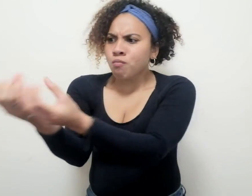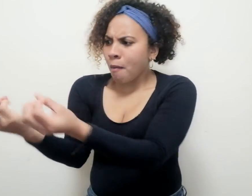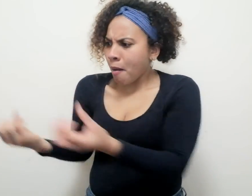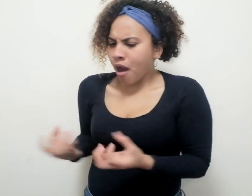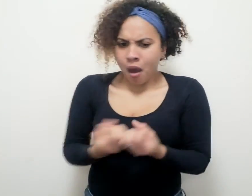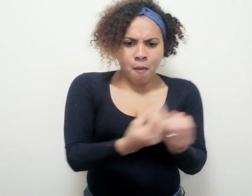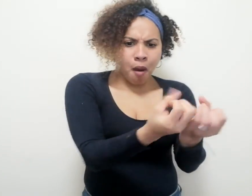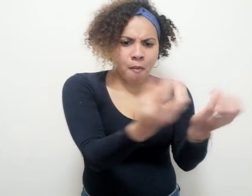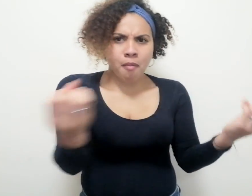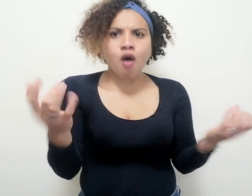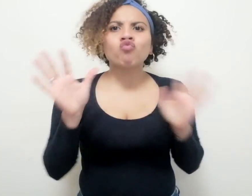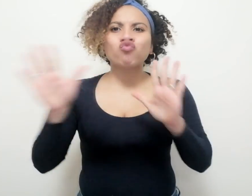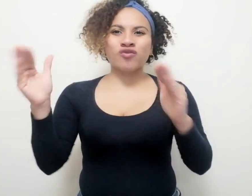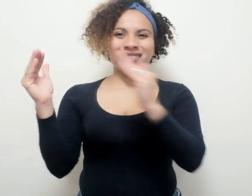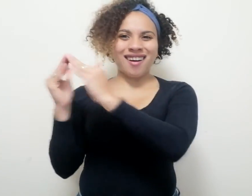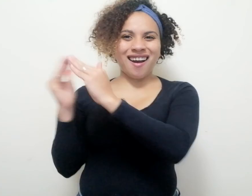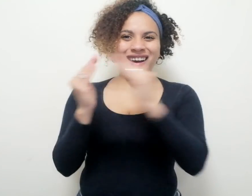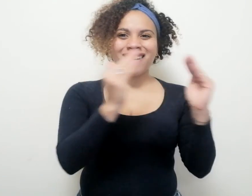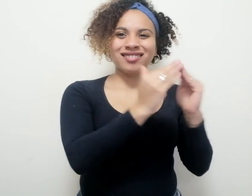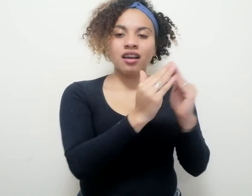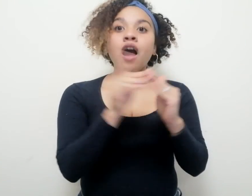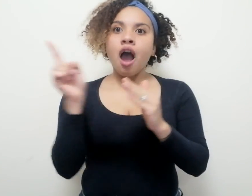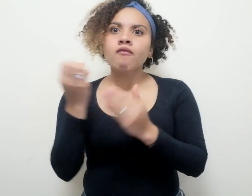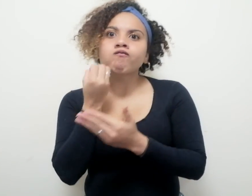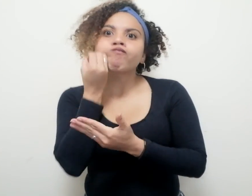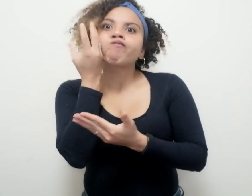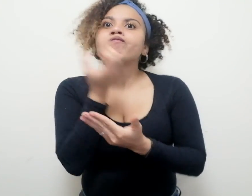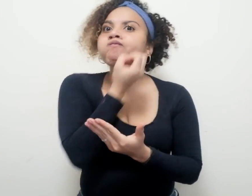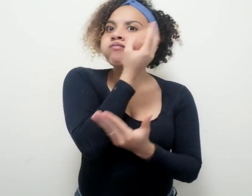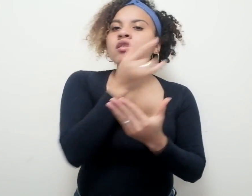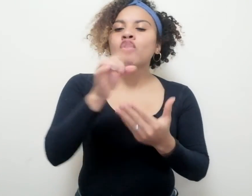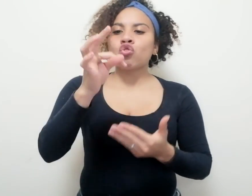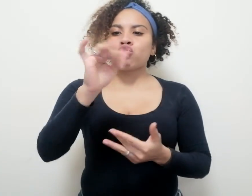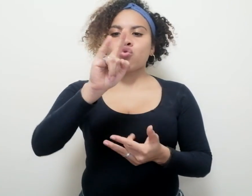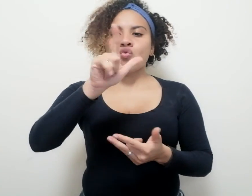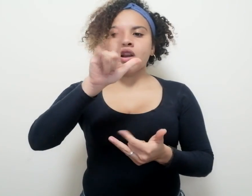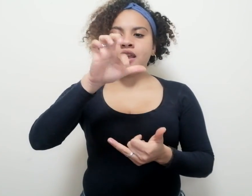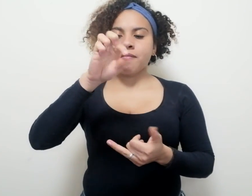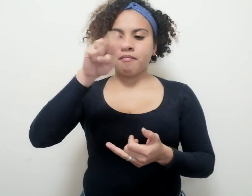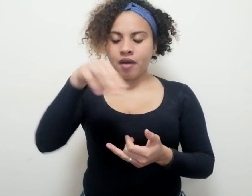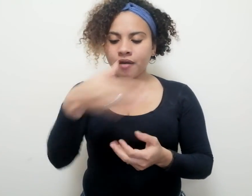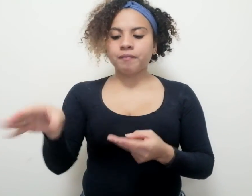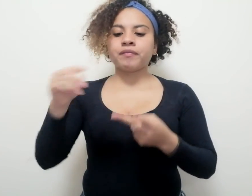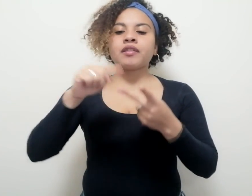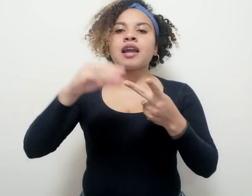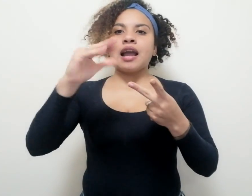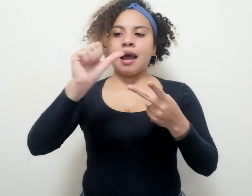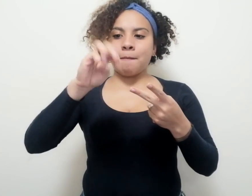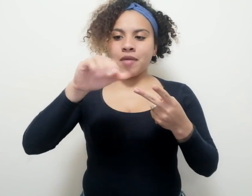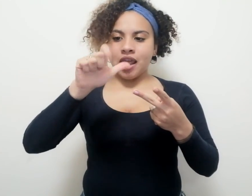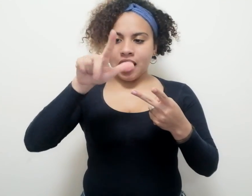de las casas, donde florecen el tulipán, la camelia y la